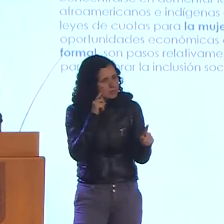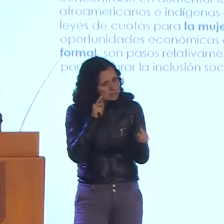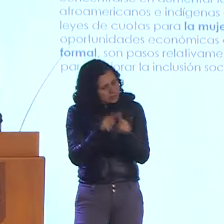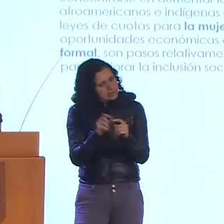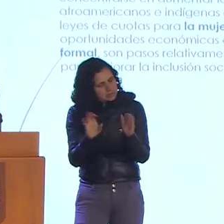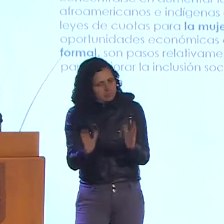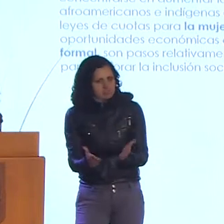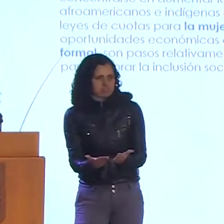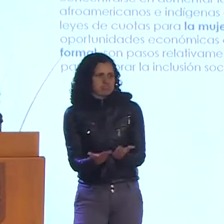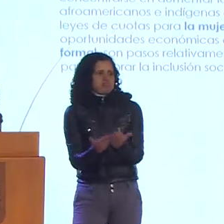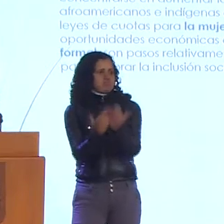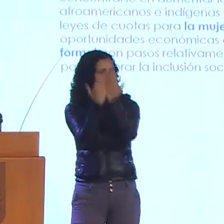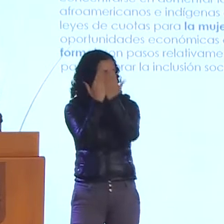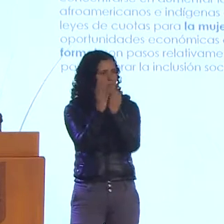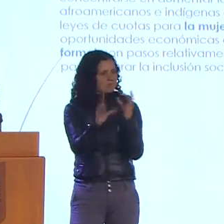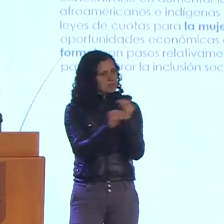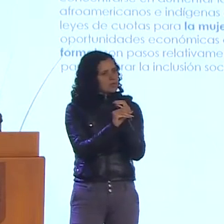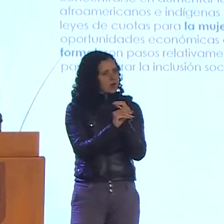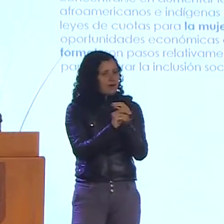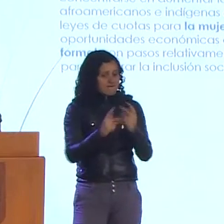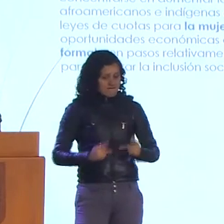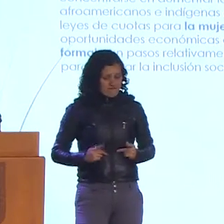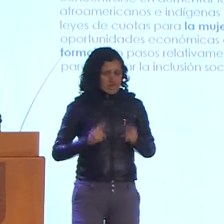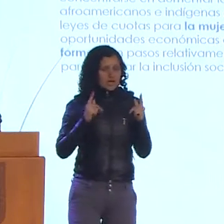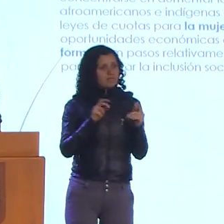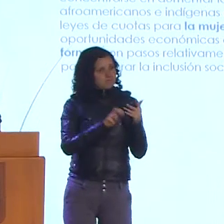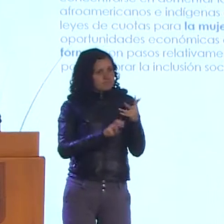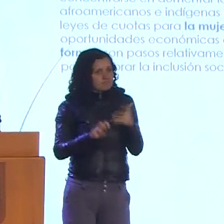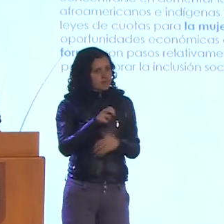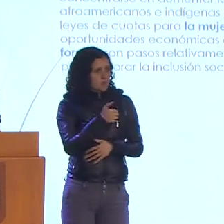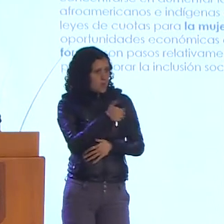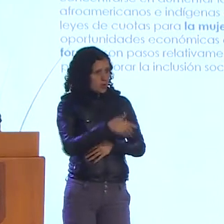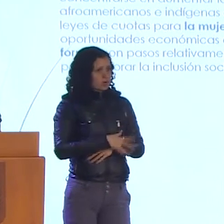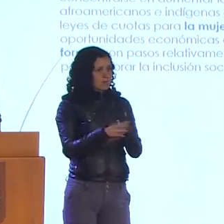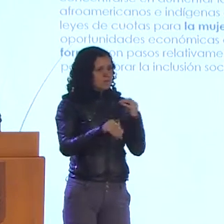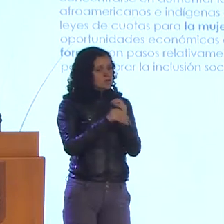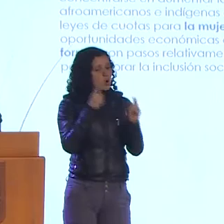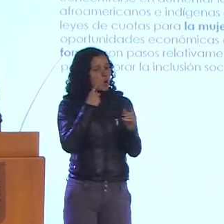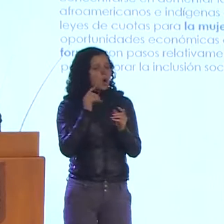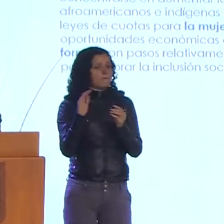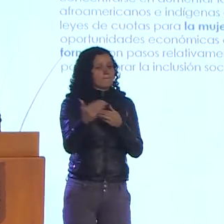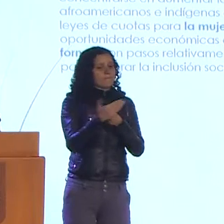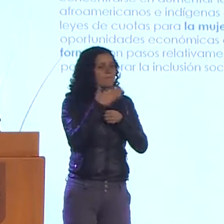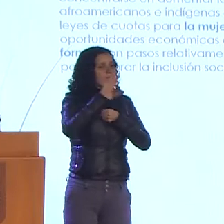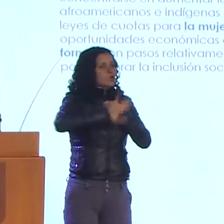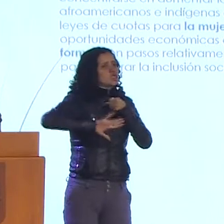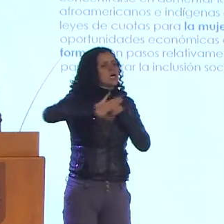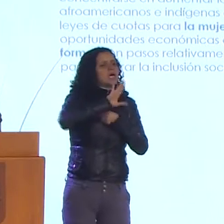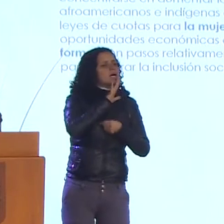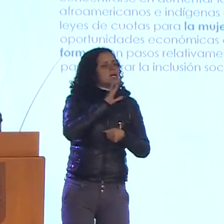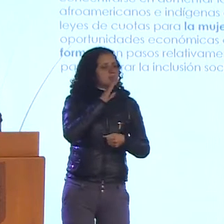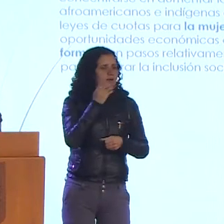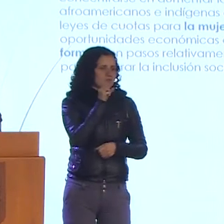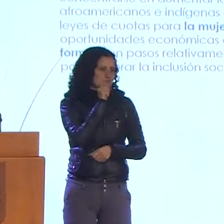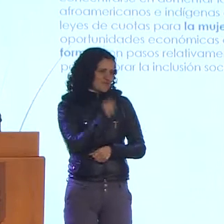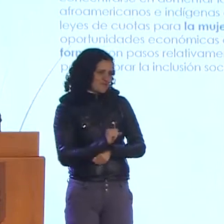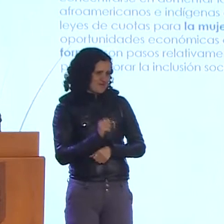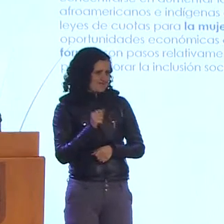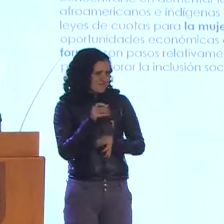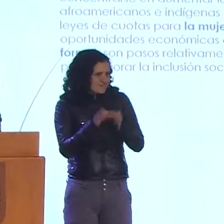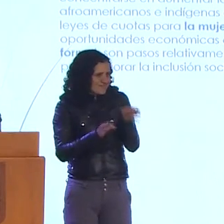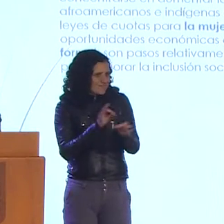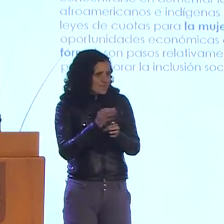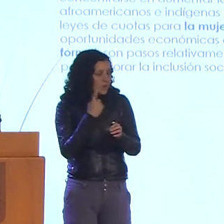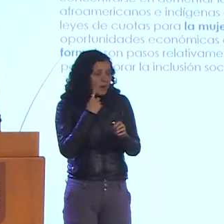frutos y un buen nivel de vida para las personas, y una protección al adulto mayor. Cada quien debe buscar sus prioridades y